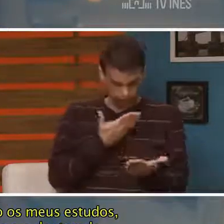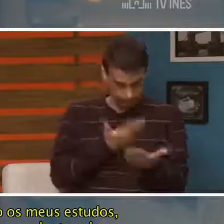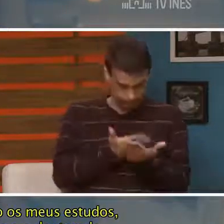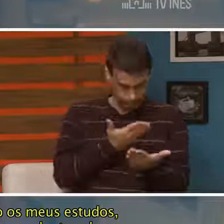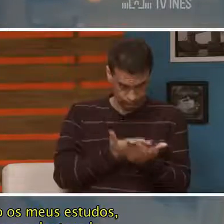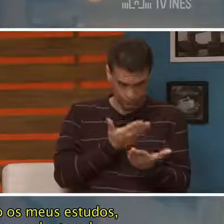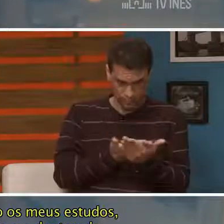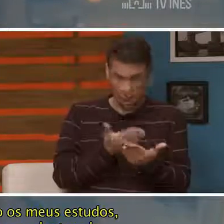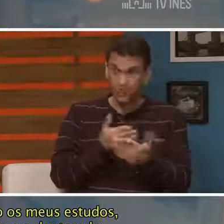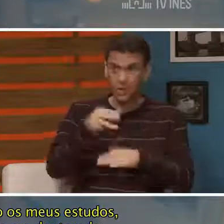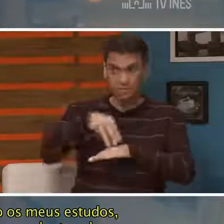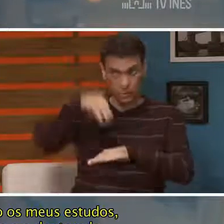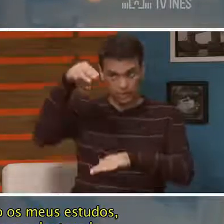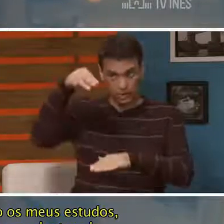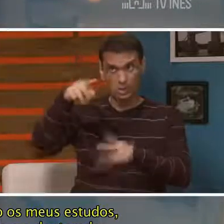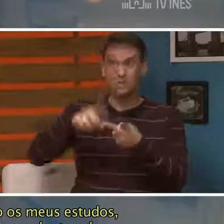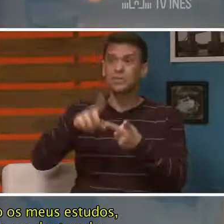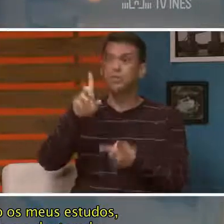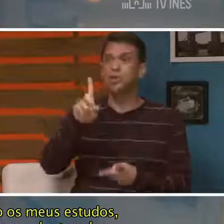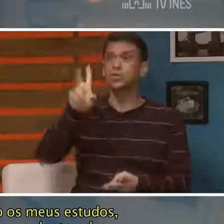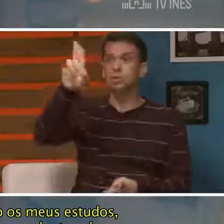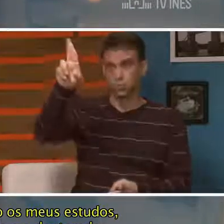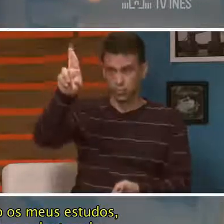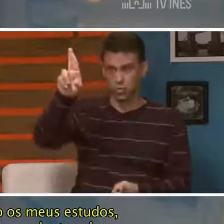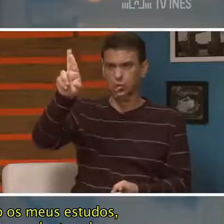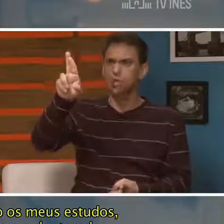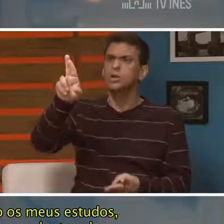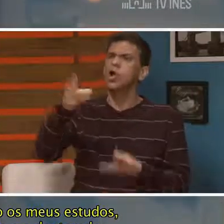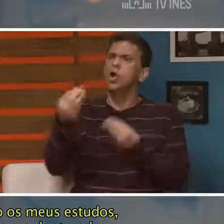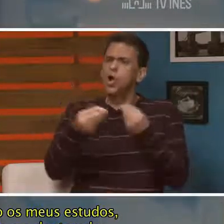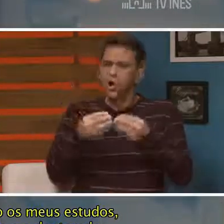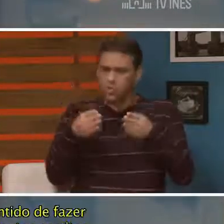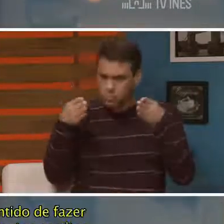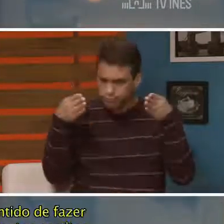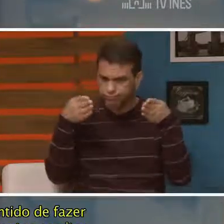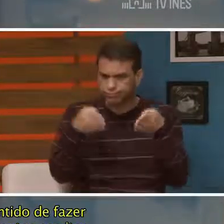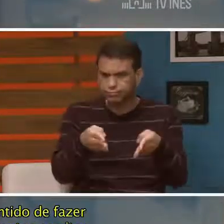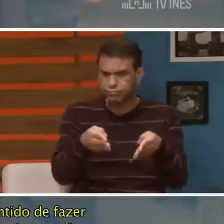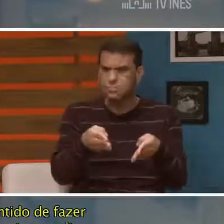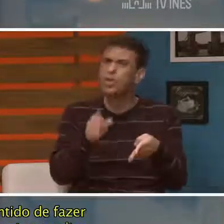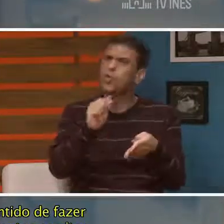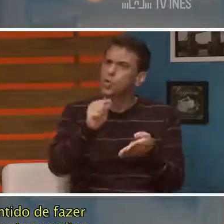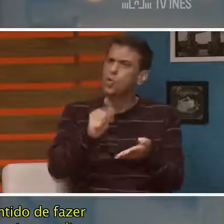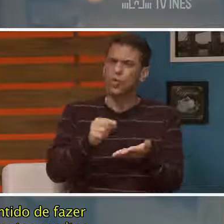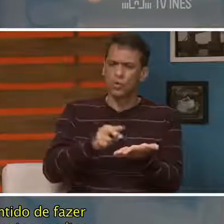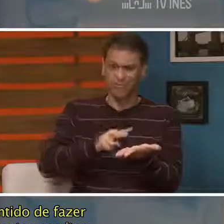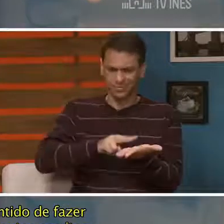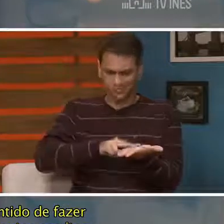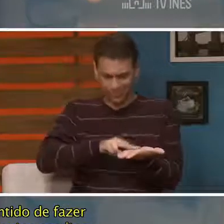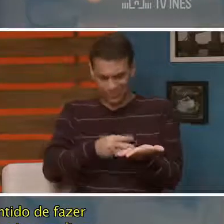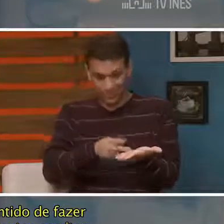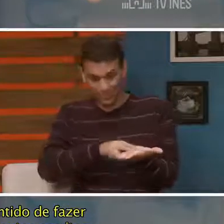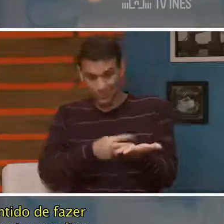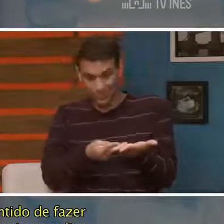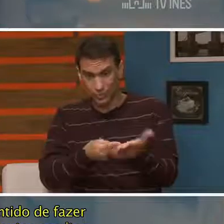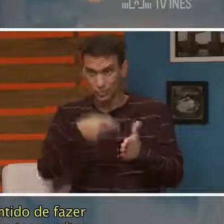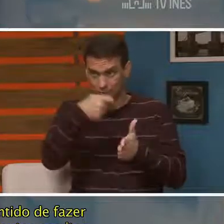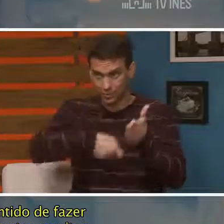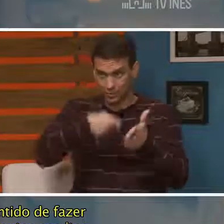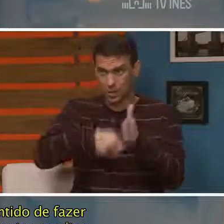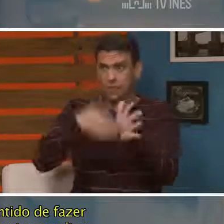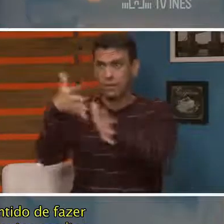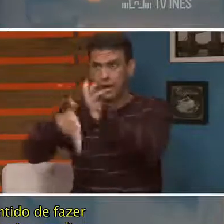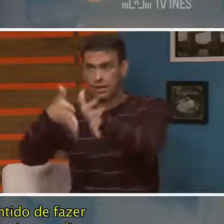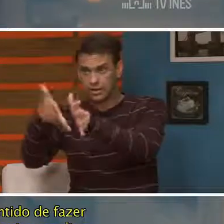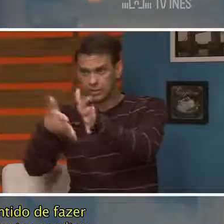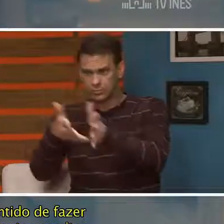daí, como meus estudos, desde o mestrado e do doutorado, vinham no sentido de fazer traduções